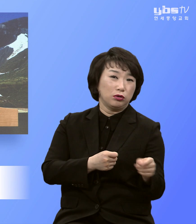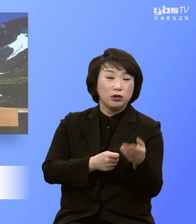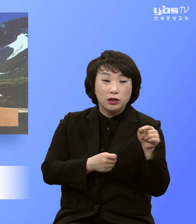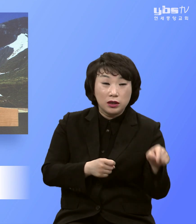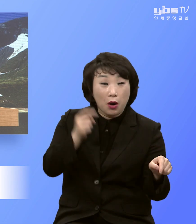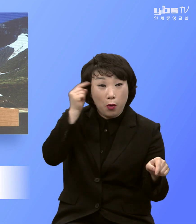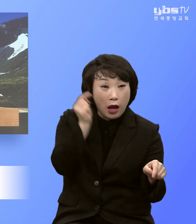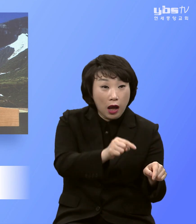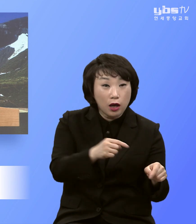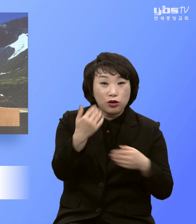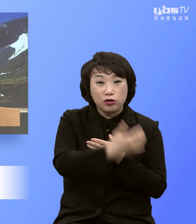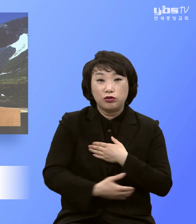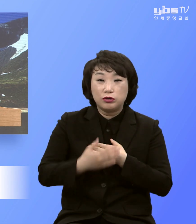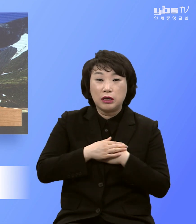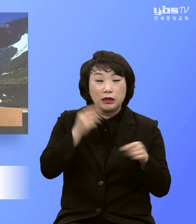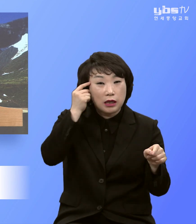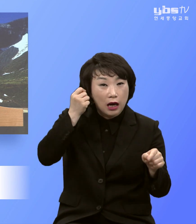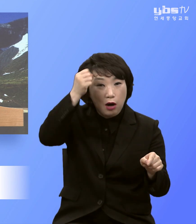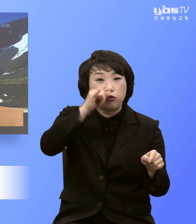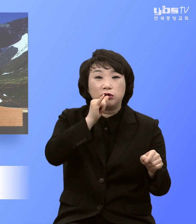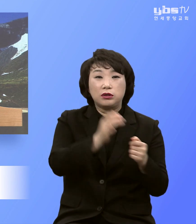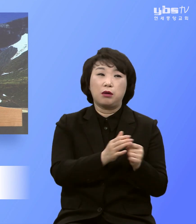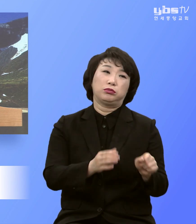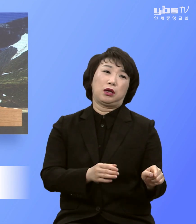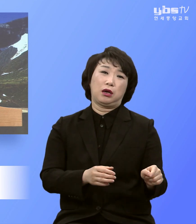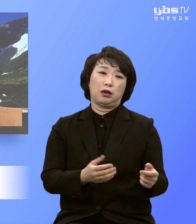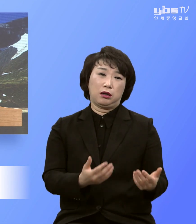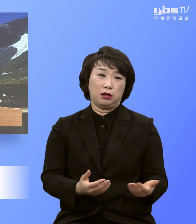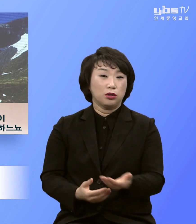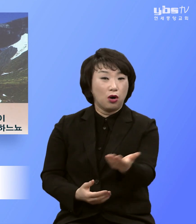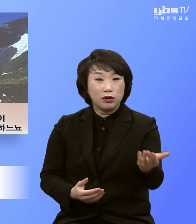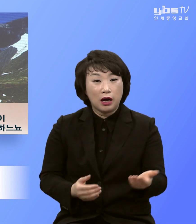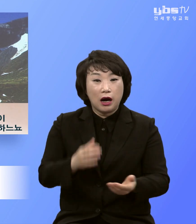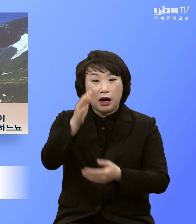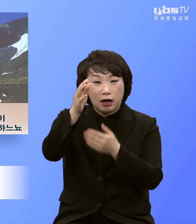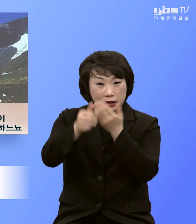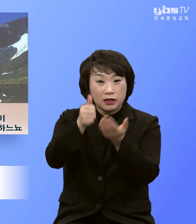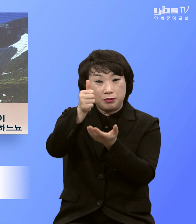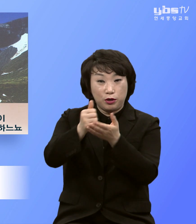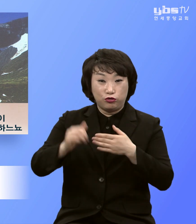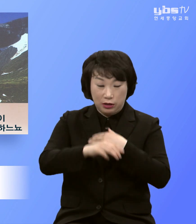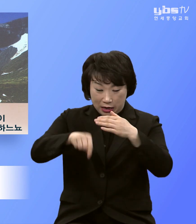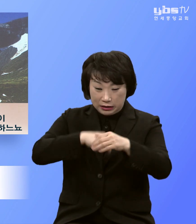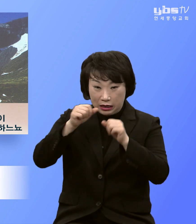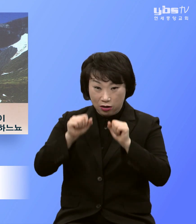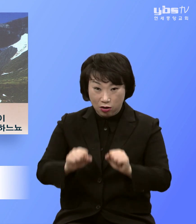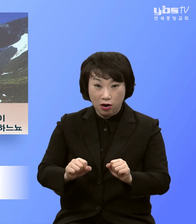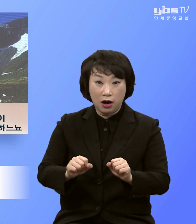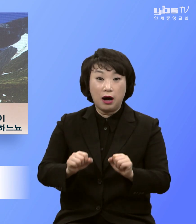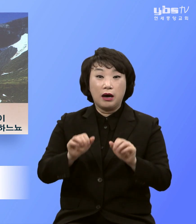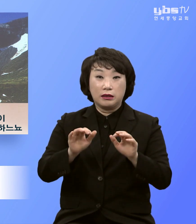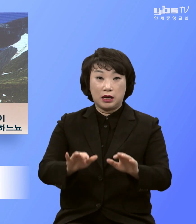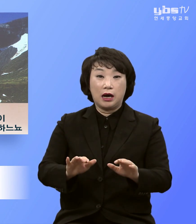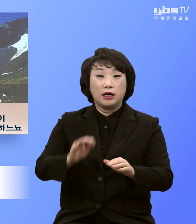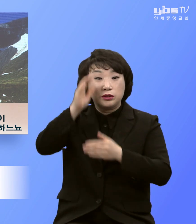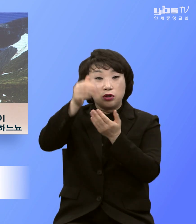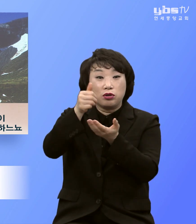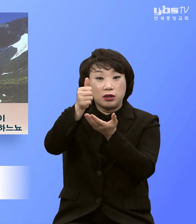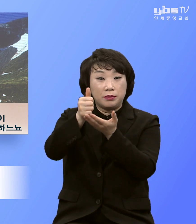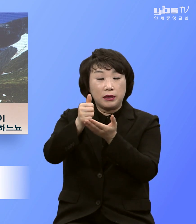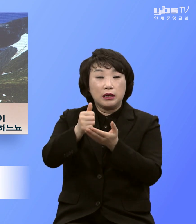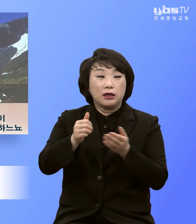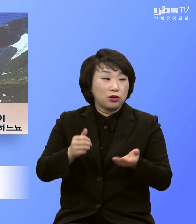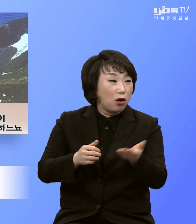바로 뭐냐? 육신의 생각을 가진 사람이라 그 말이요. 너희가 하나님이 우리 속에 거하시게 하신